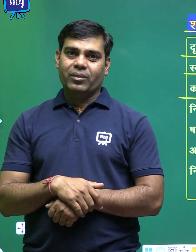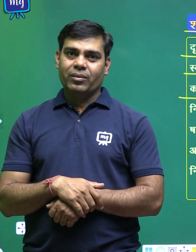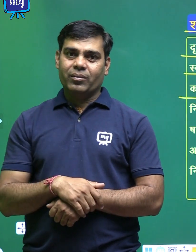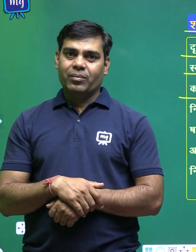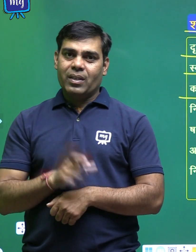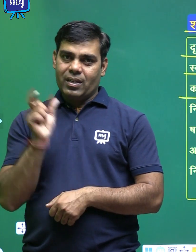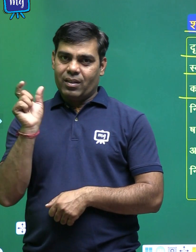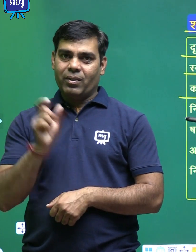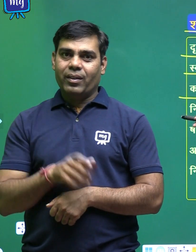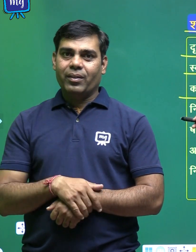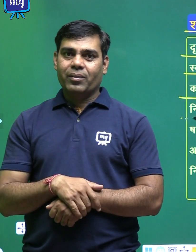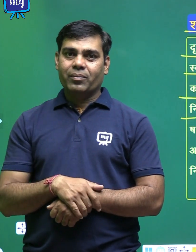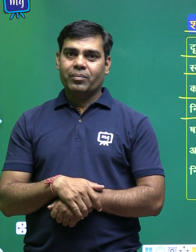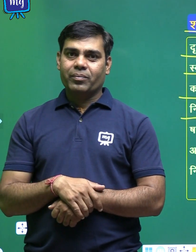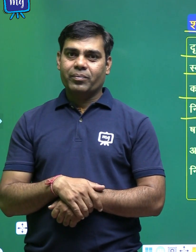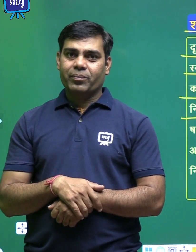शब्द है